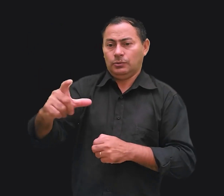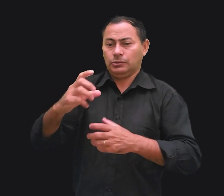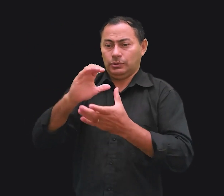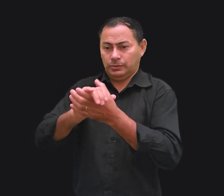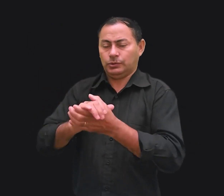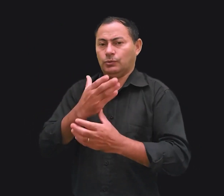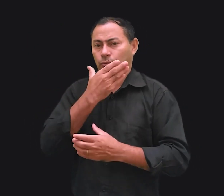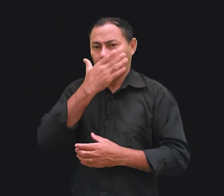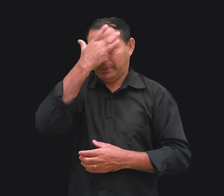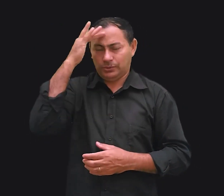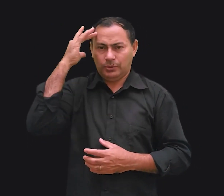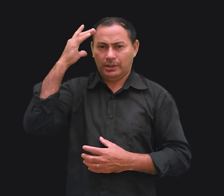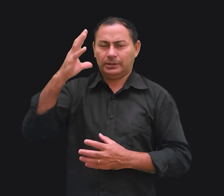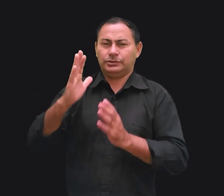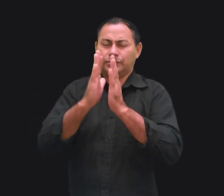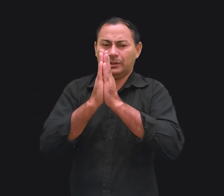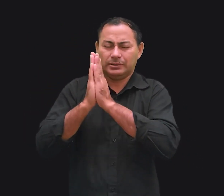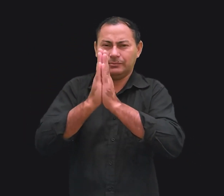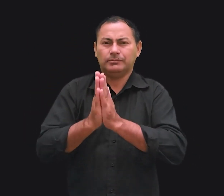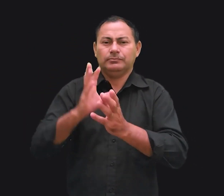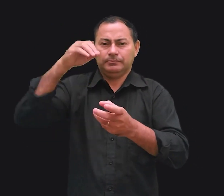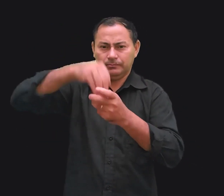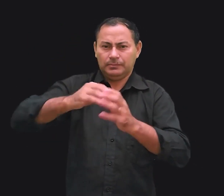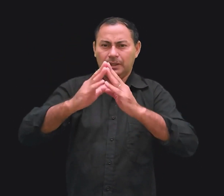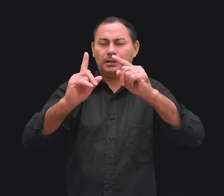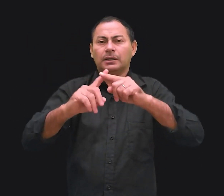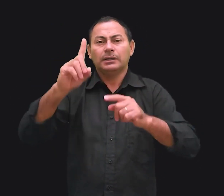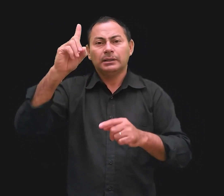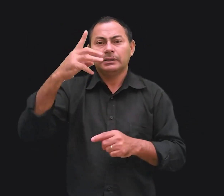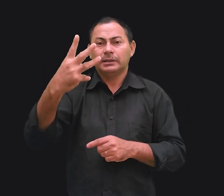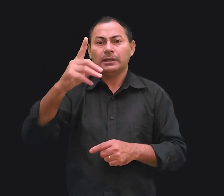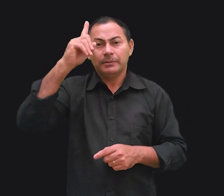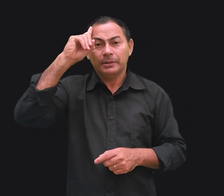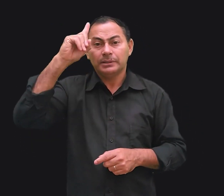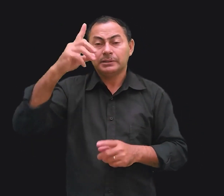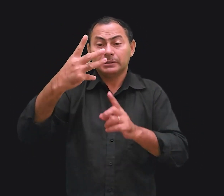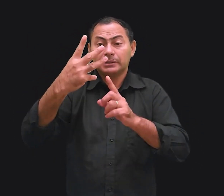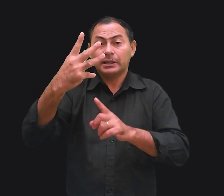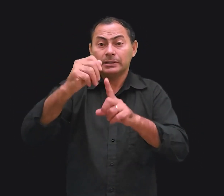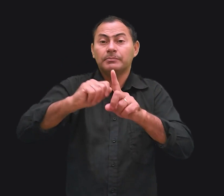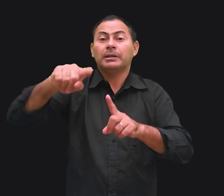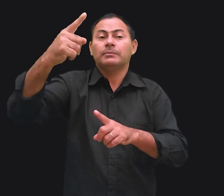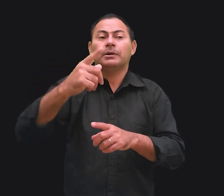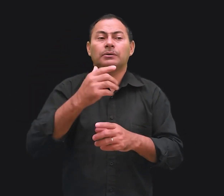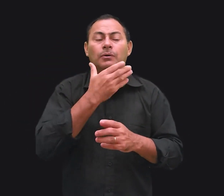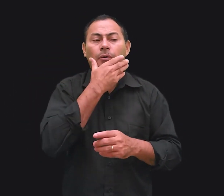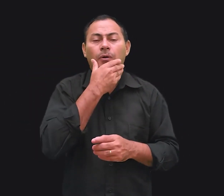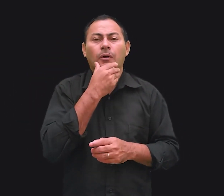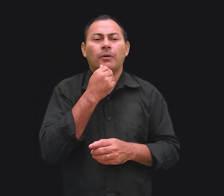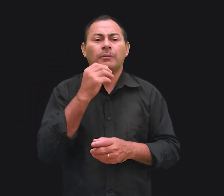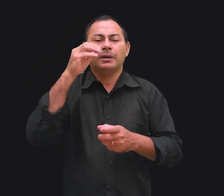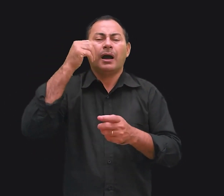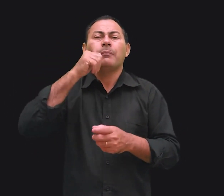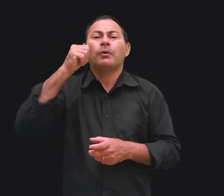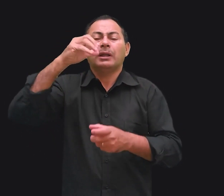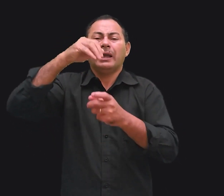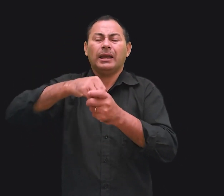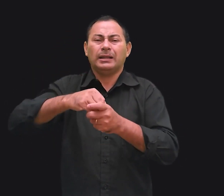um homem espiritual. 3 meses depois, uma senhora, membro da nossa igreja, teve um sério problema na